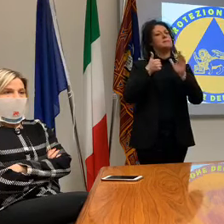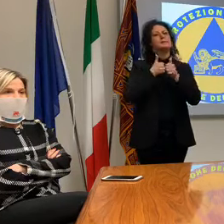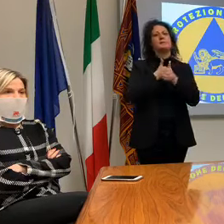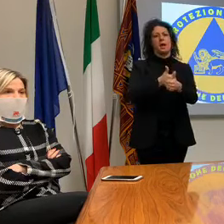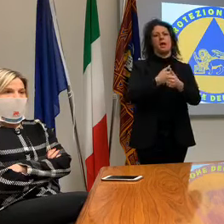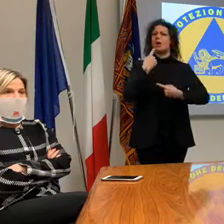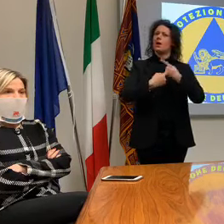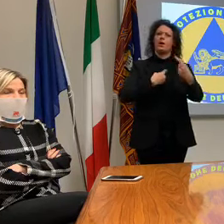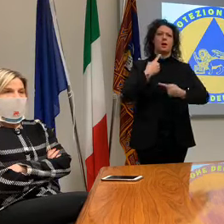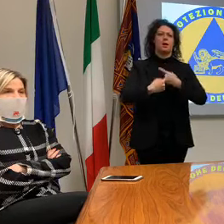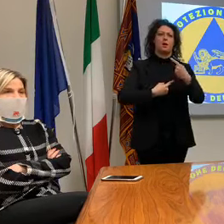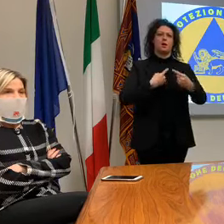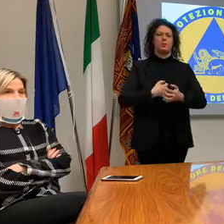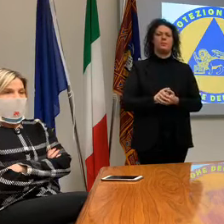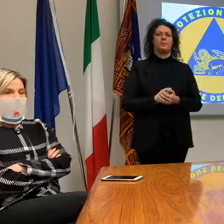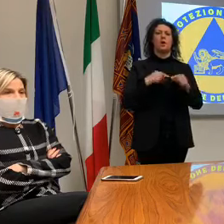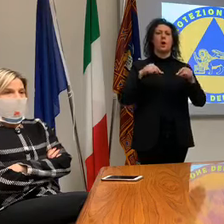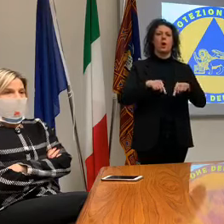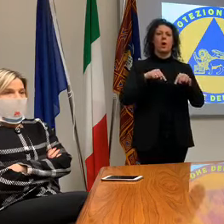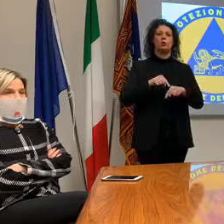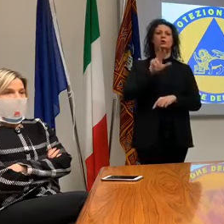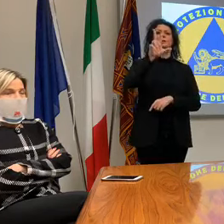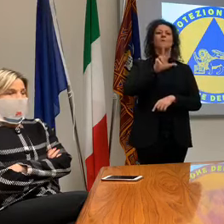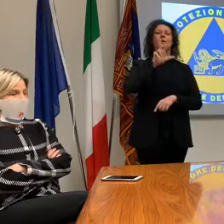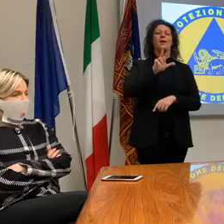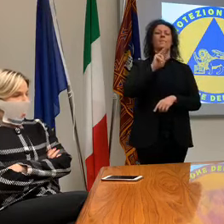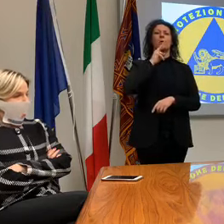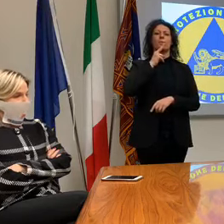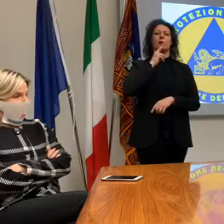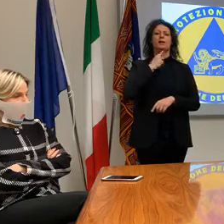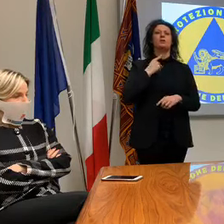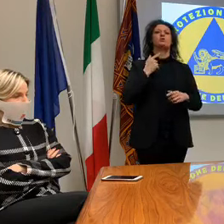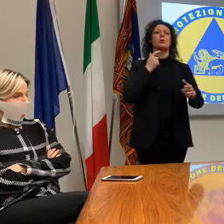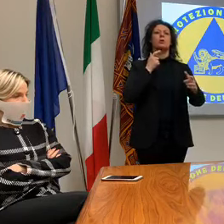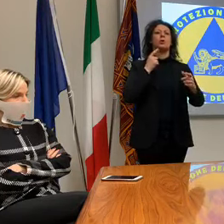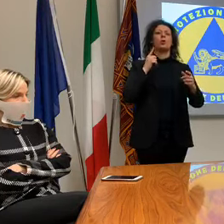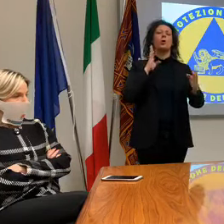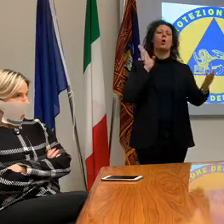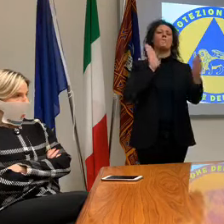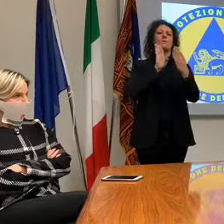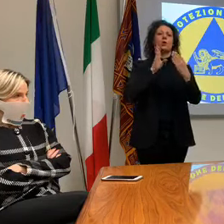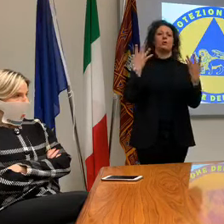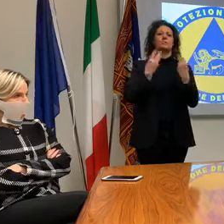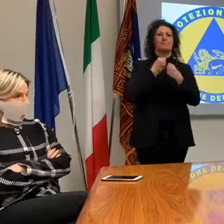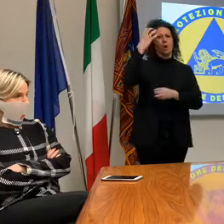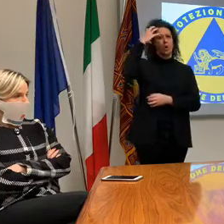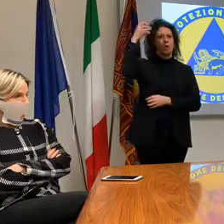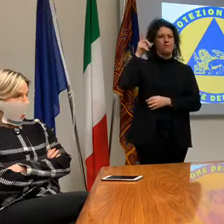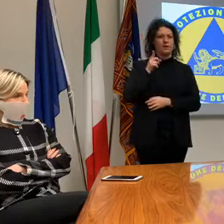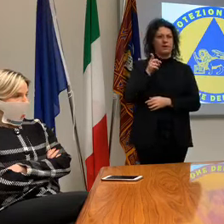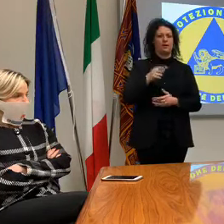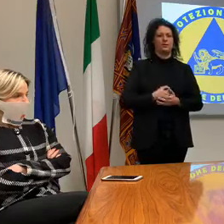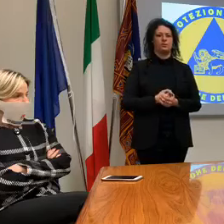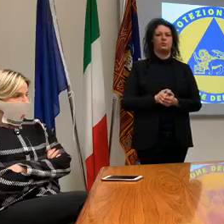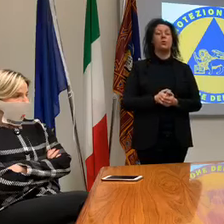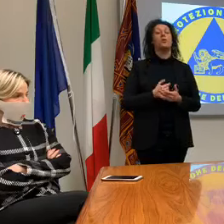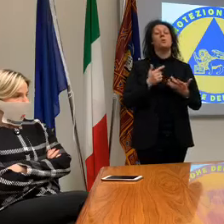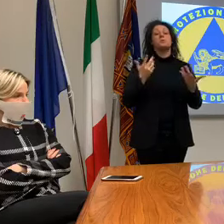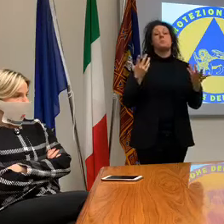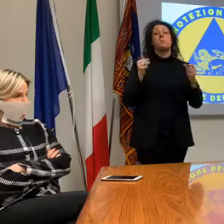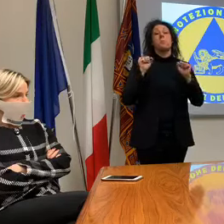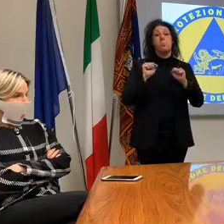una videoconferenza alle 3 del pomeriggio con il governo rispetto al nuovo decreto. Immagino ci saranno ancora idee di nuove restrizioni, non ve lo